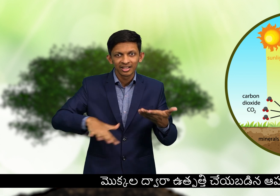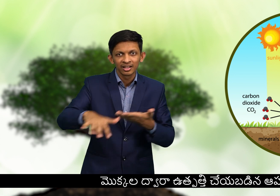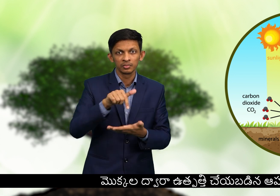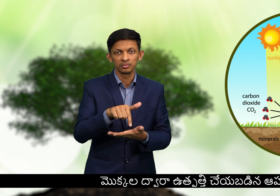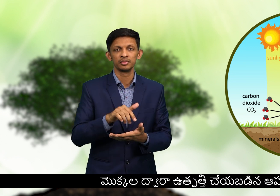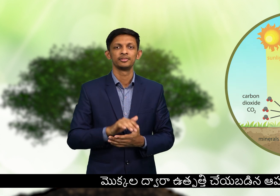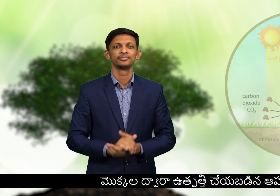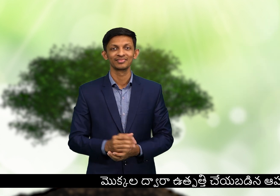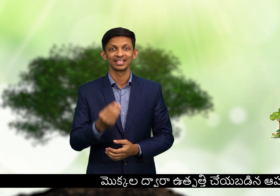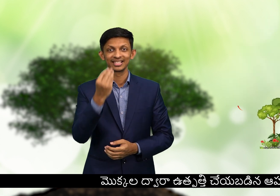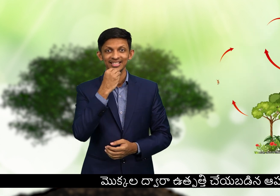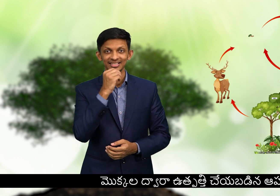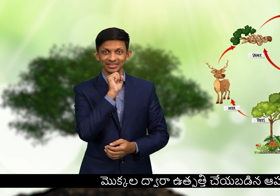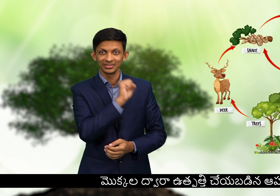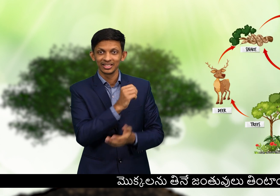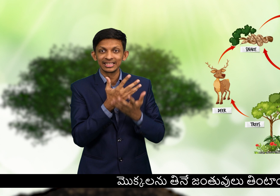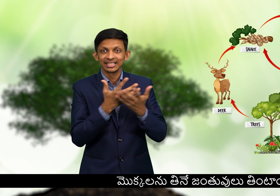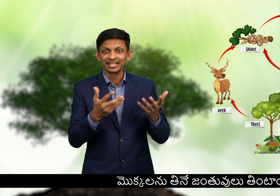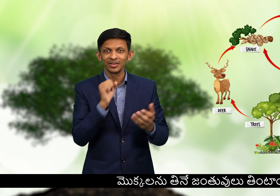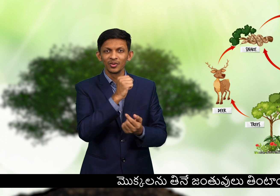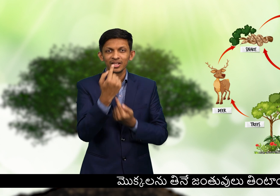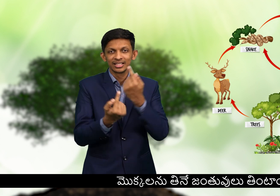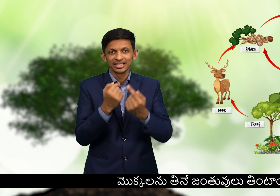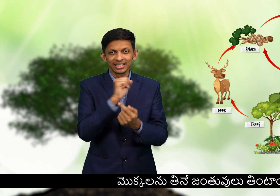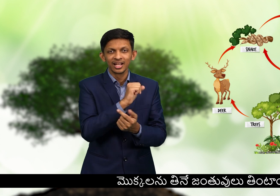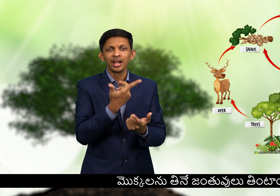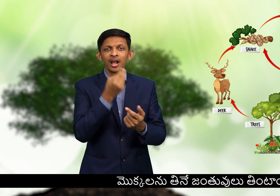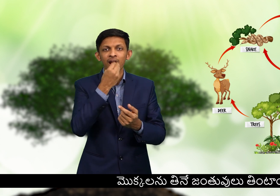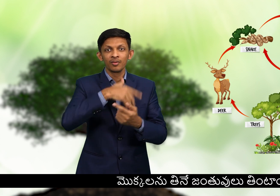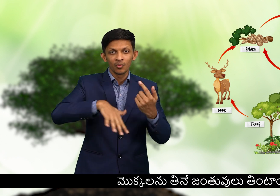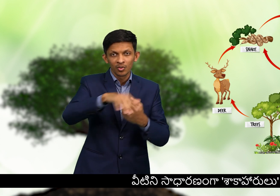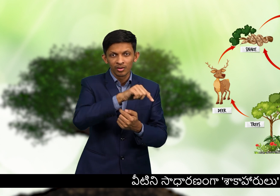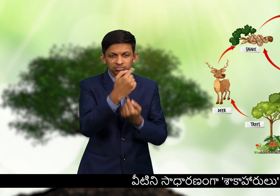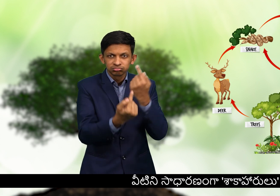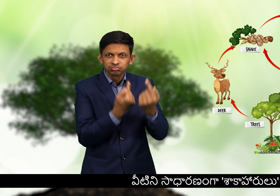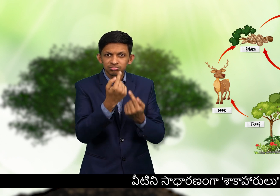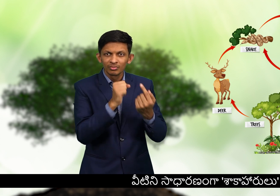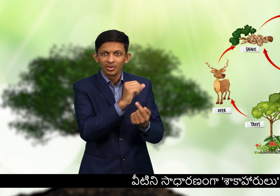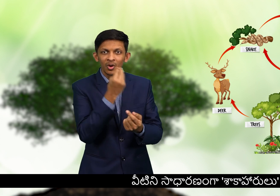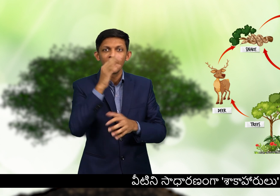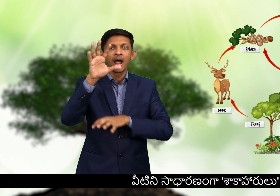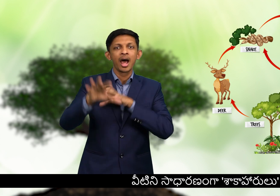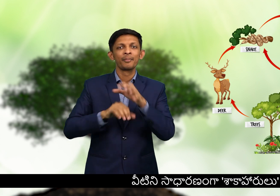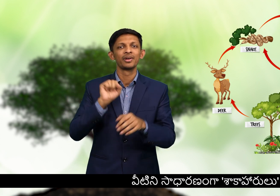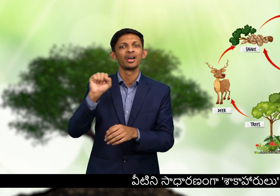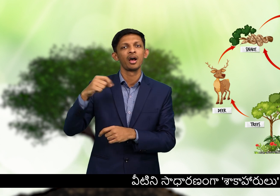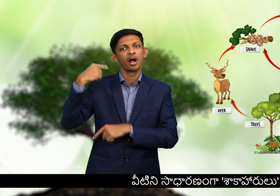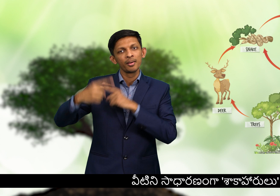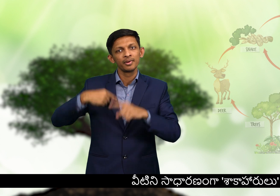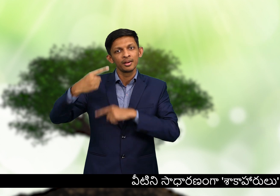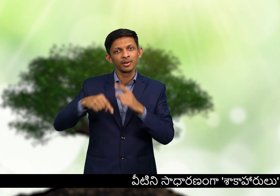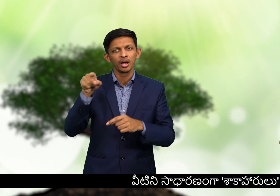మొక్కల ద్వారా ఉత్పత్తి చేయబడిన ఆహారాన్ని మొక్కలను తినే జంతువులు తింటాయి. వీటిని